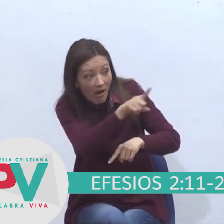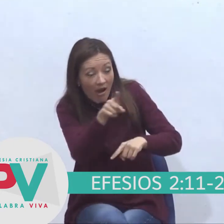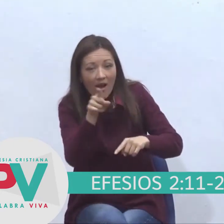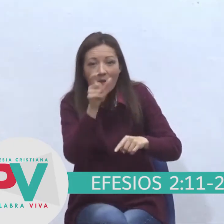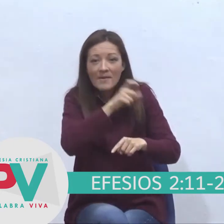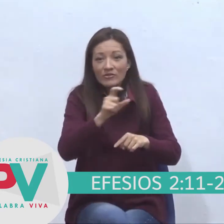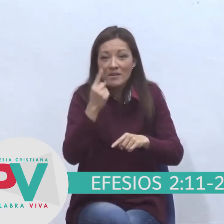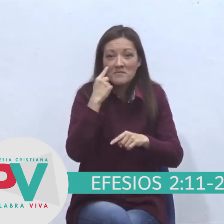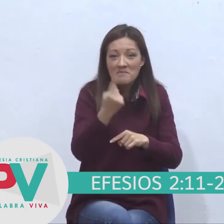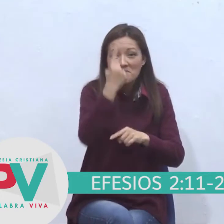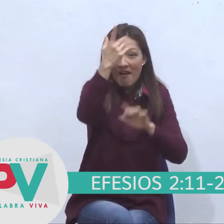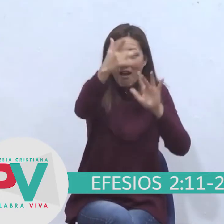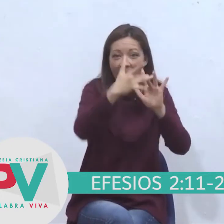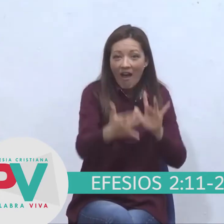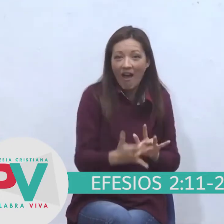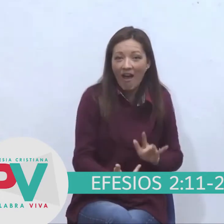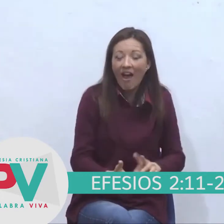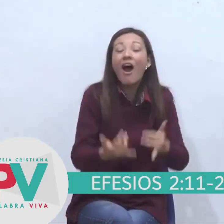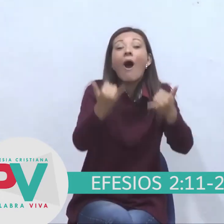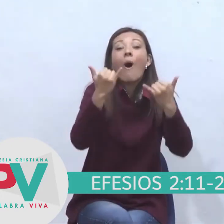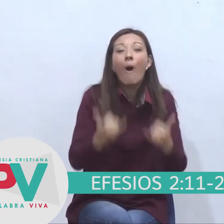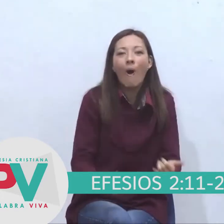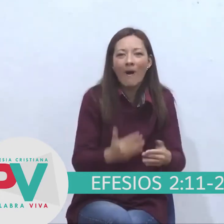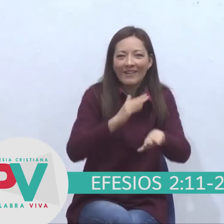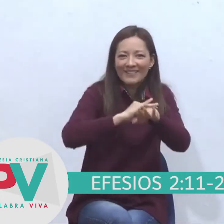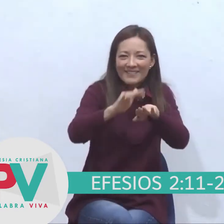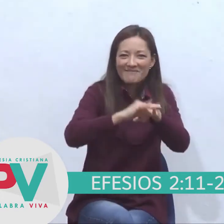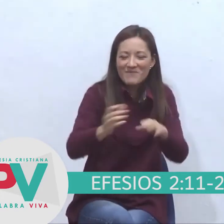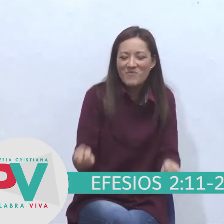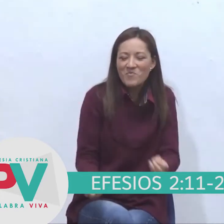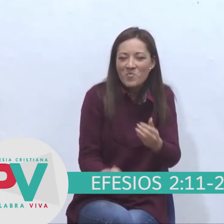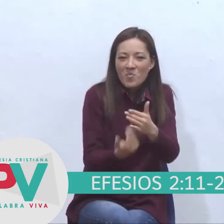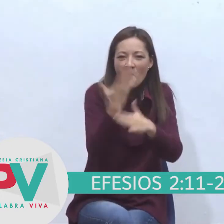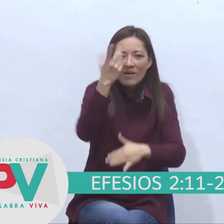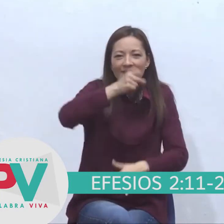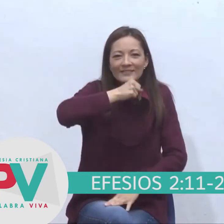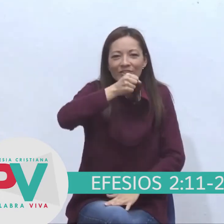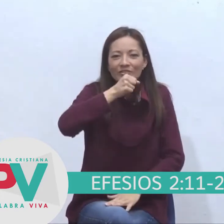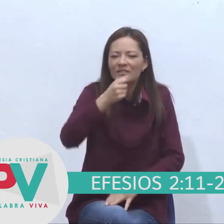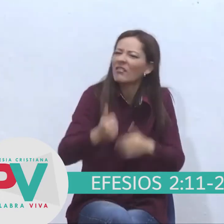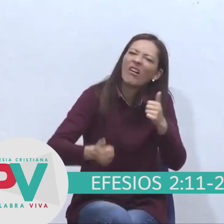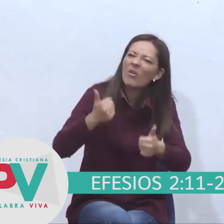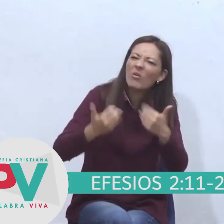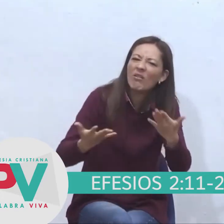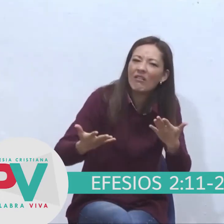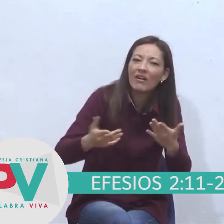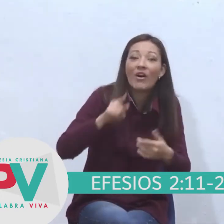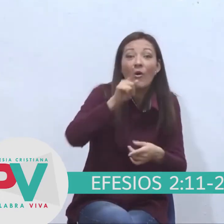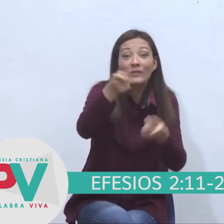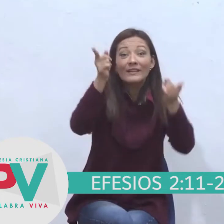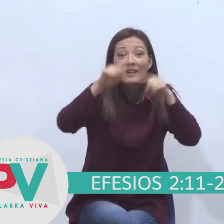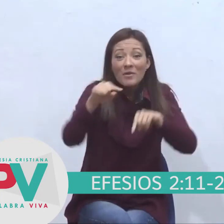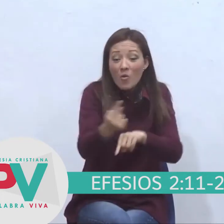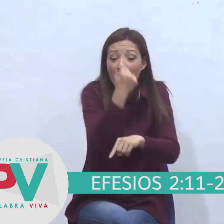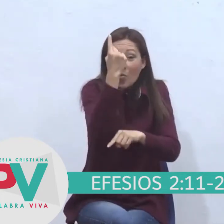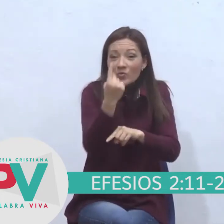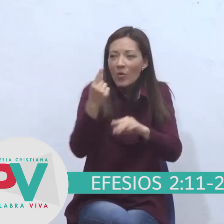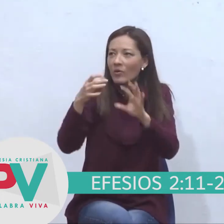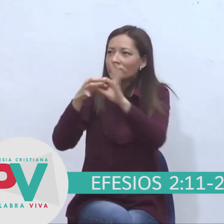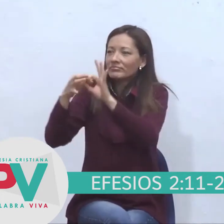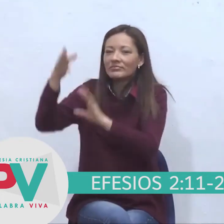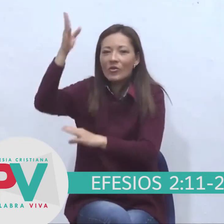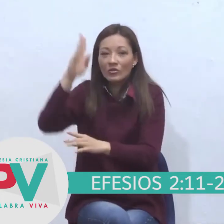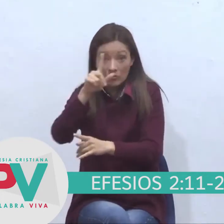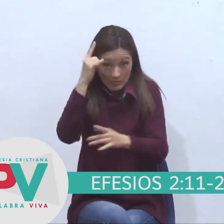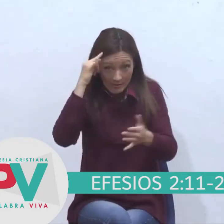conectados por primera vez, hoy también son hechas las buenas nuevas a usted. ¿Cuál? que usted también es uno solo con el Padre. Si